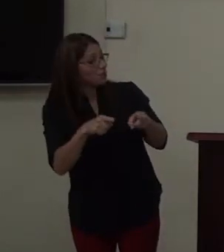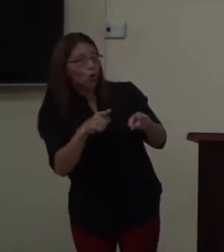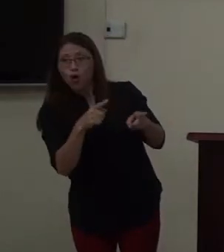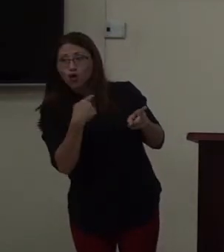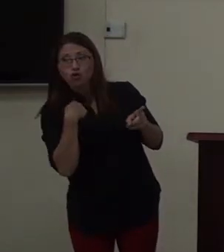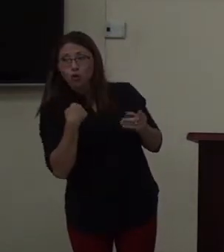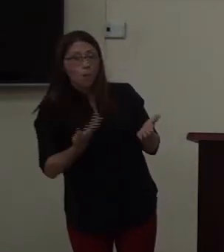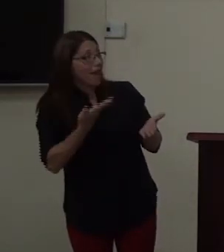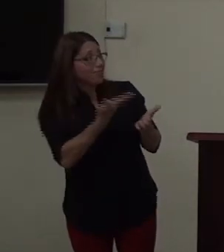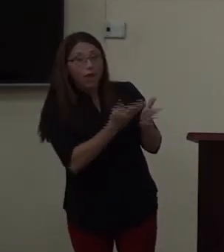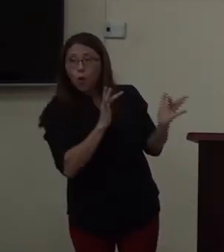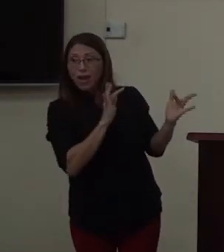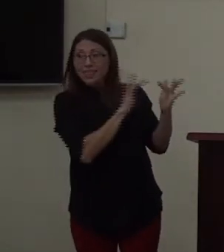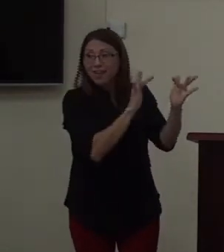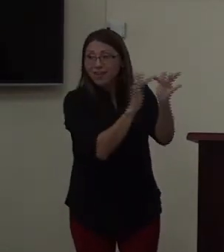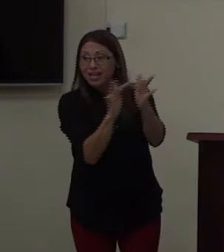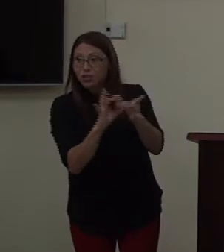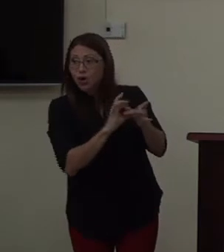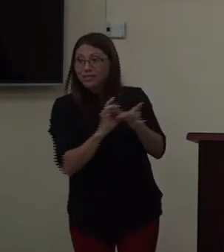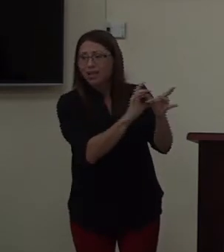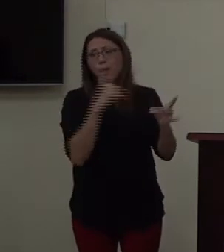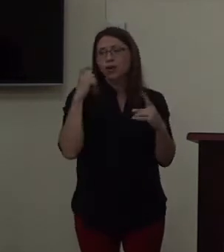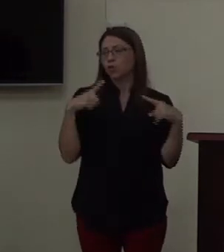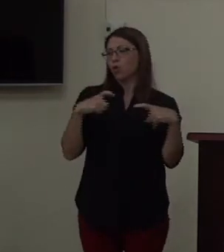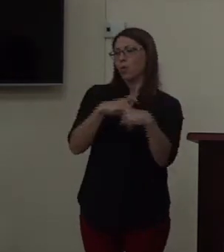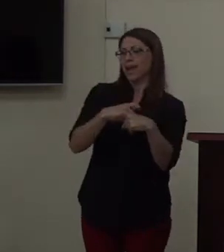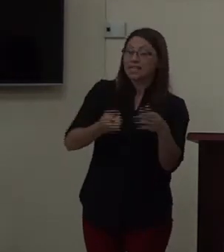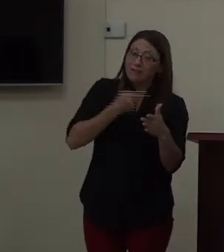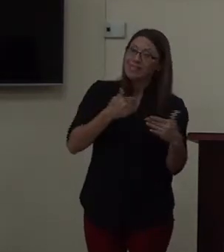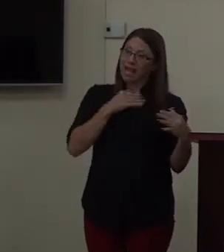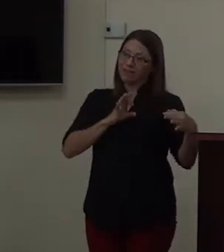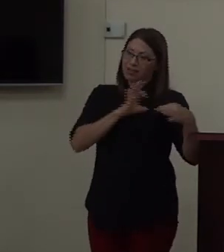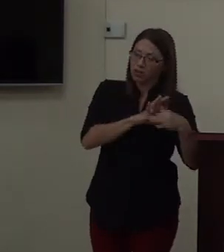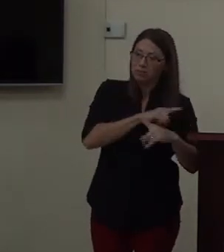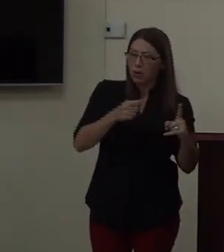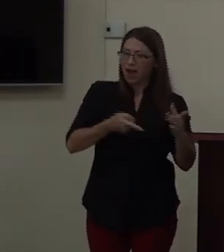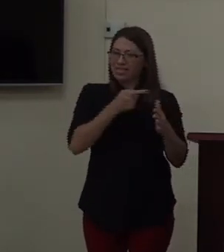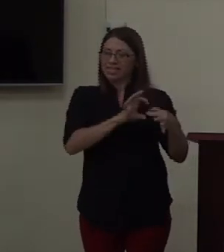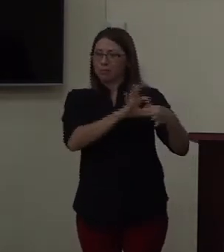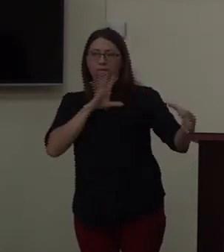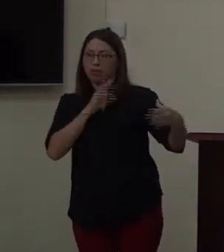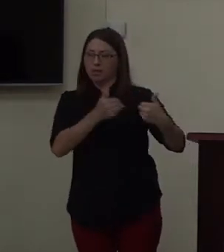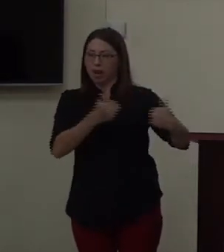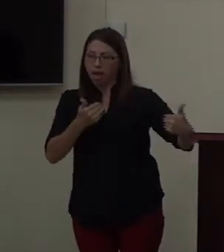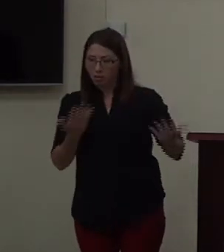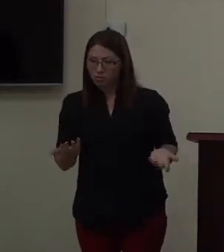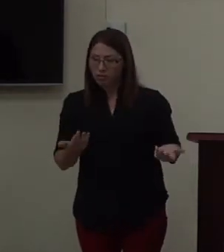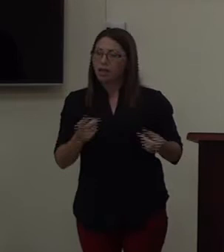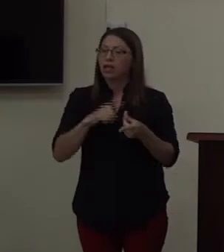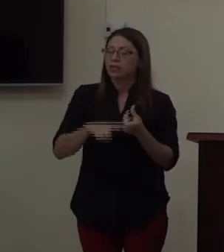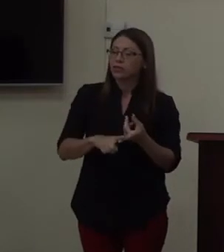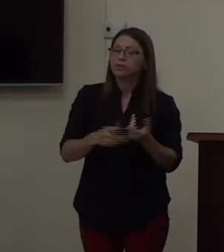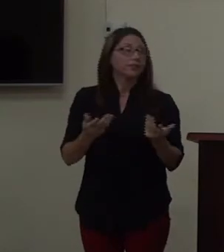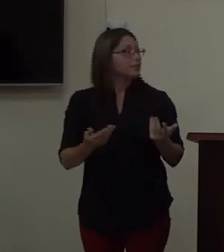planteo interrelaciones porque son muy complejas. En algunos casos las hay y otras veces actúan completamente separadas, ¿verdad? Entonces,